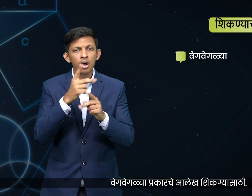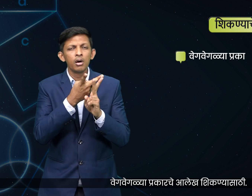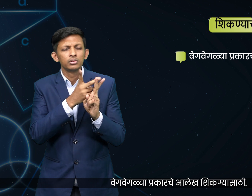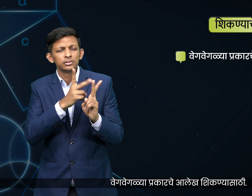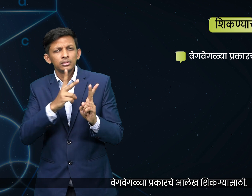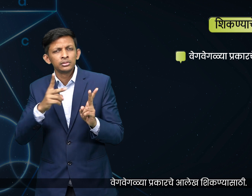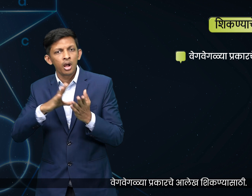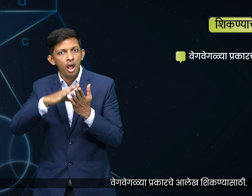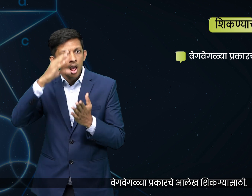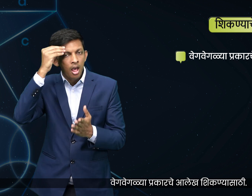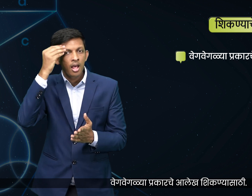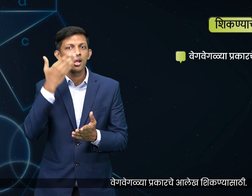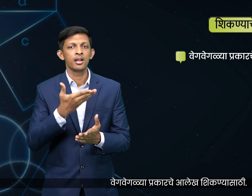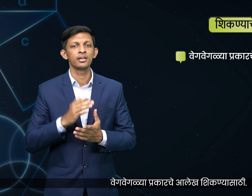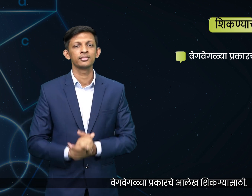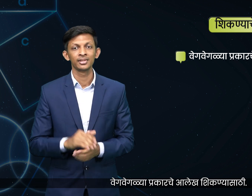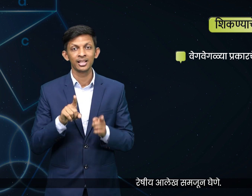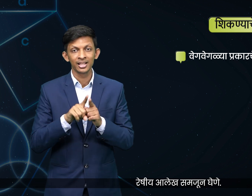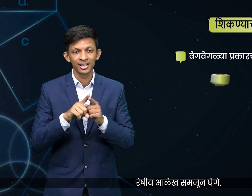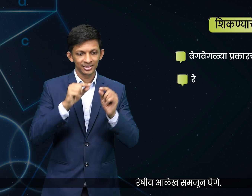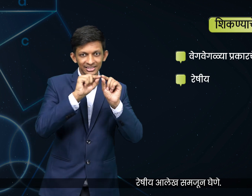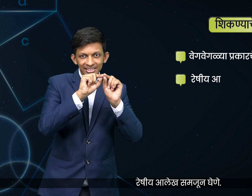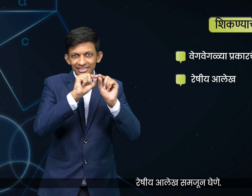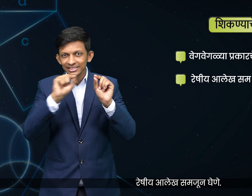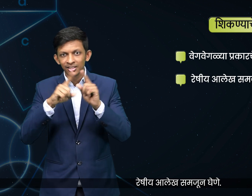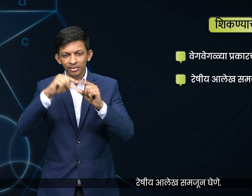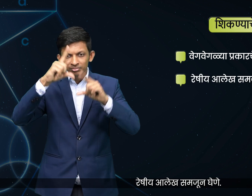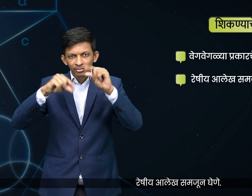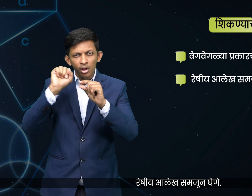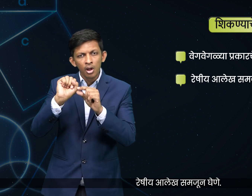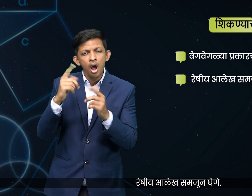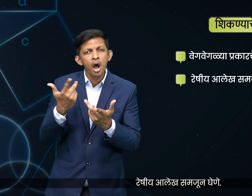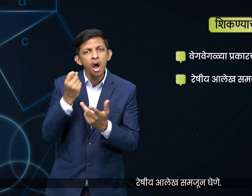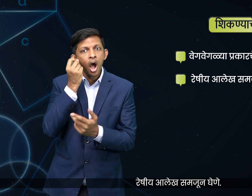वेगवेगळ्या प्रकारचे आलेख शिकण्यासाठी रेषीय आलेख समजून घेणे.